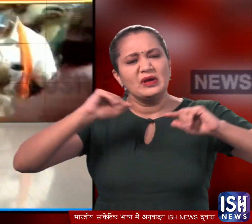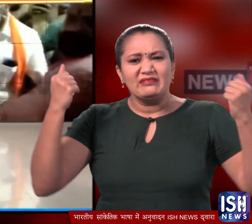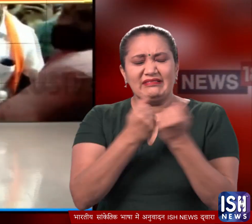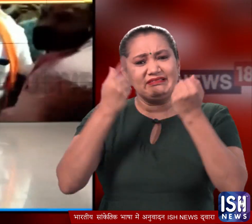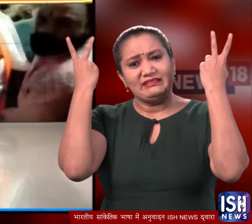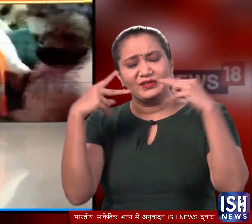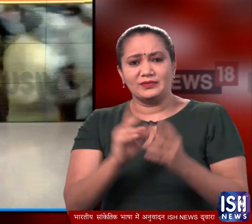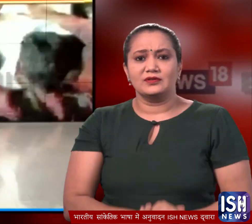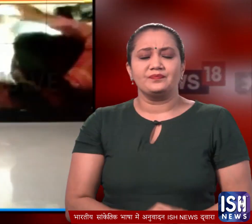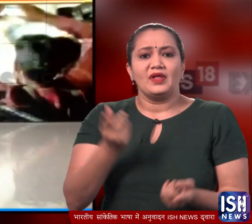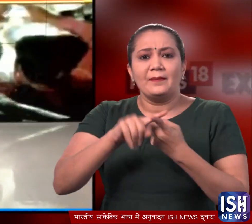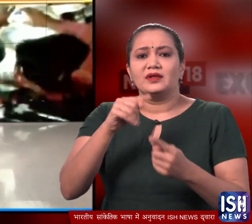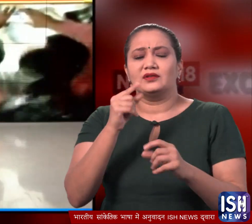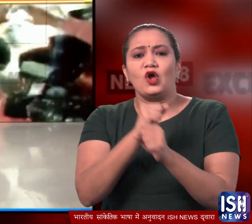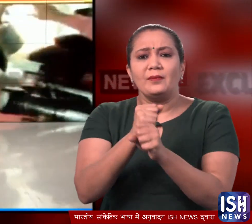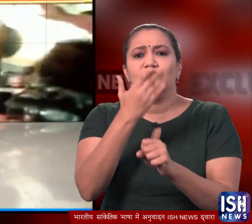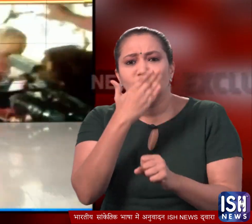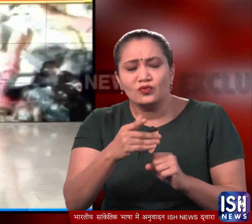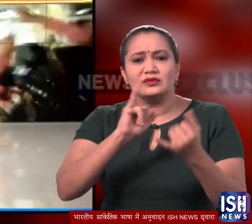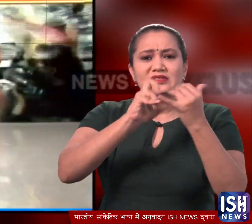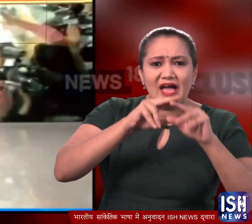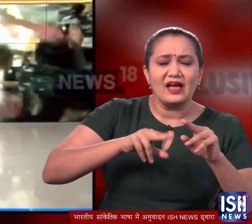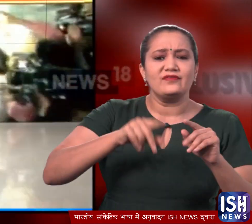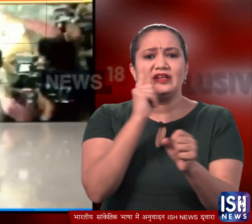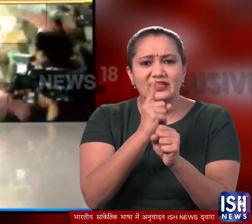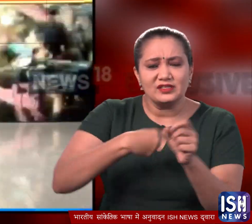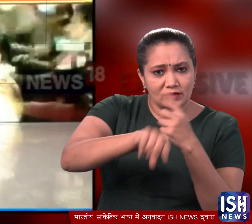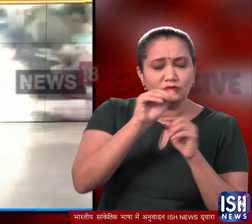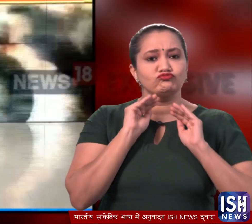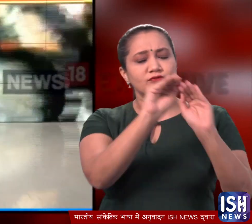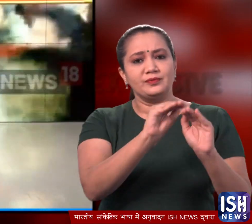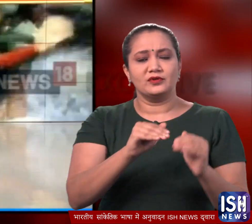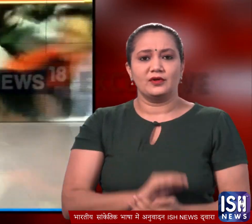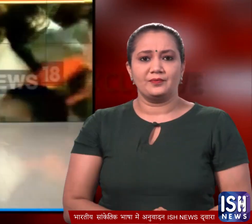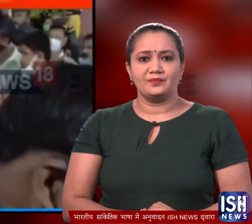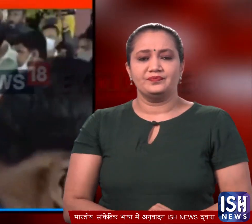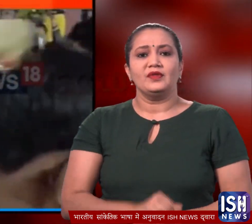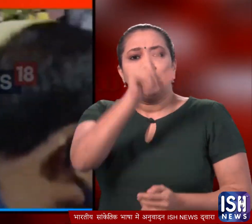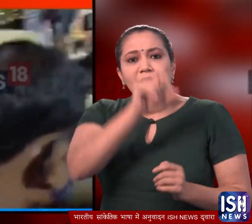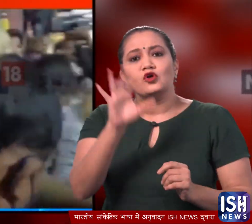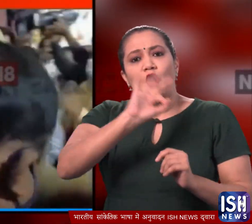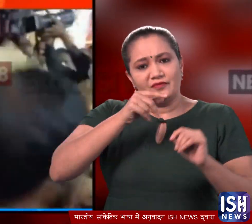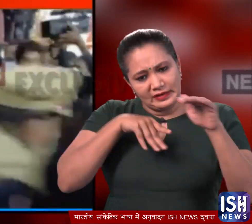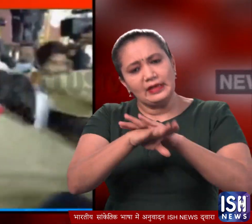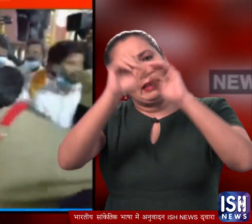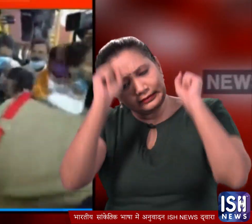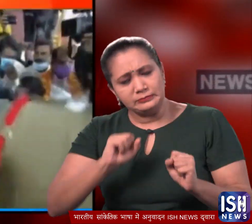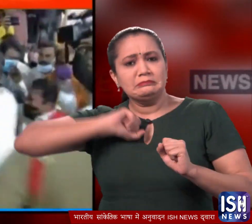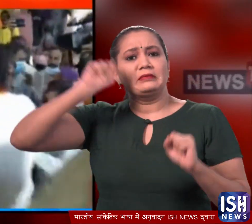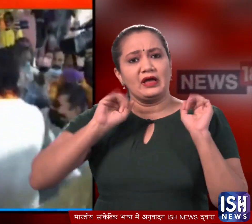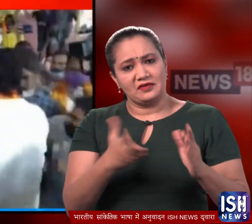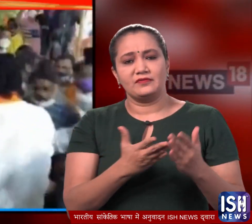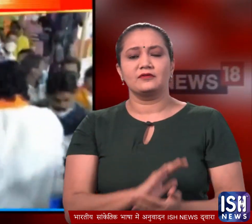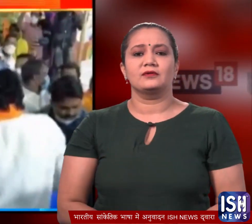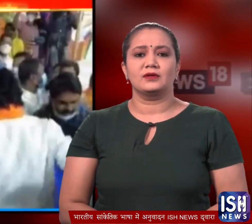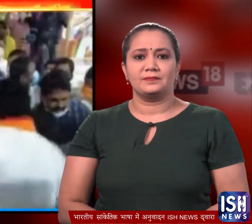टीचरों और कर्मचारियों की मांगों के समर्थन में प्रदेश अध्यक्ष पार्टी दफ्तर में ही धरने पर बैठ गए, जिसके बाद पुलिस ने